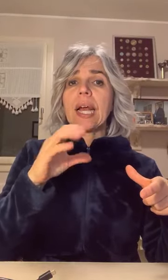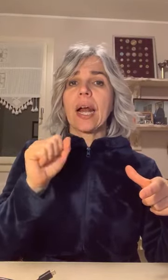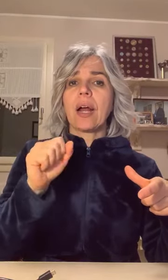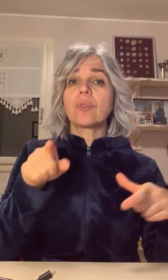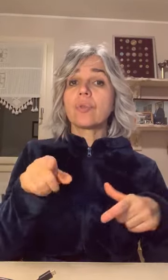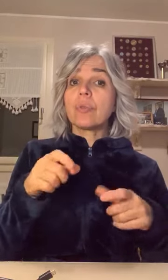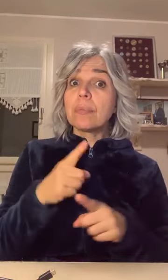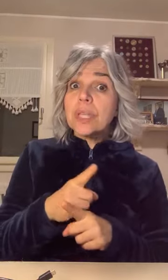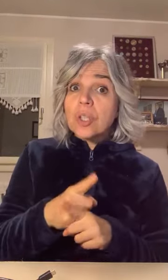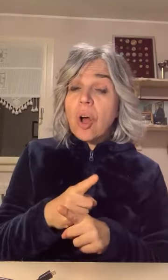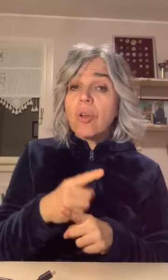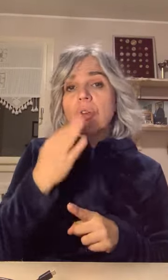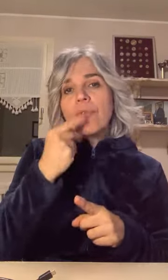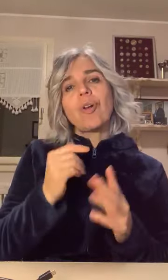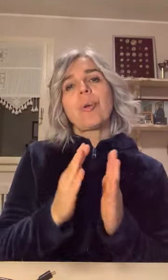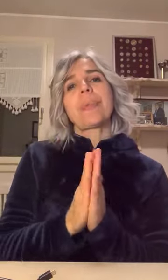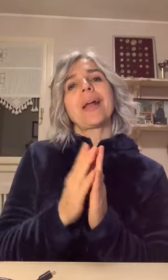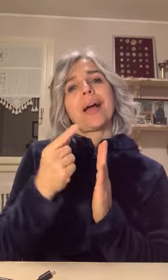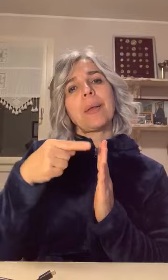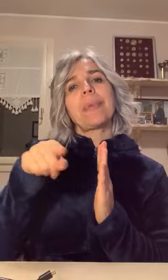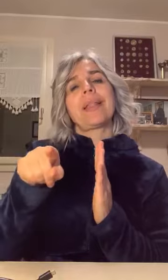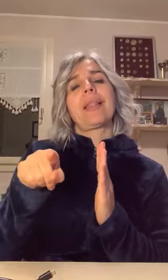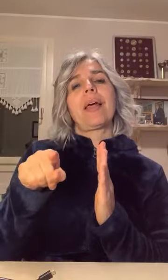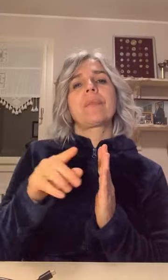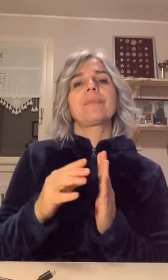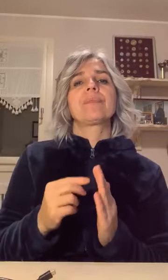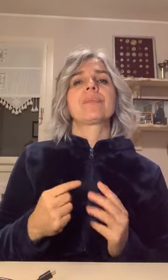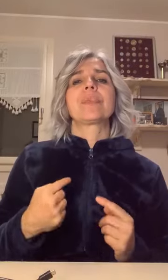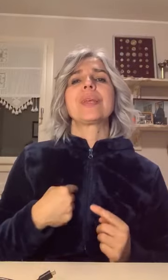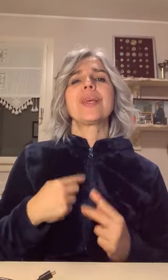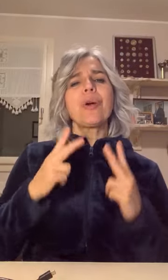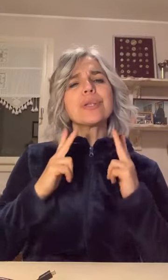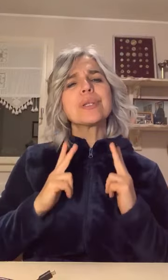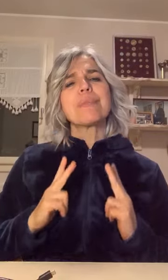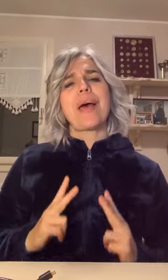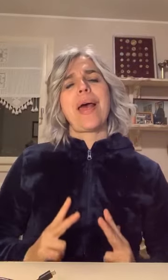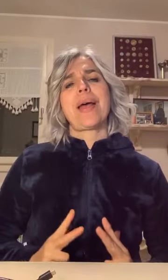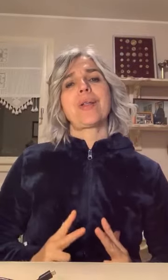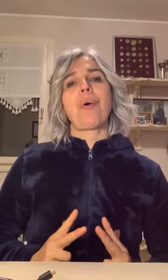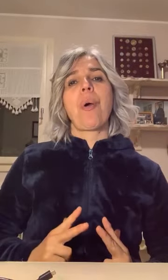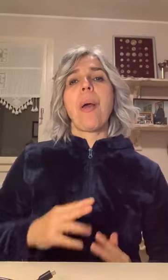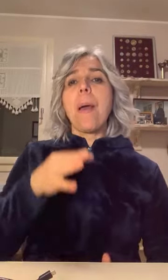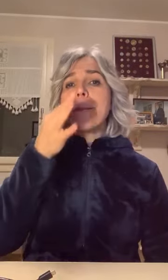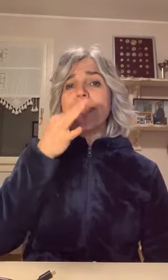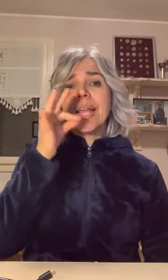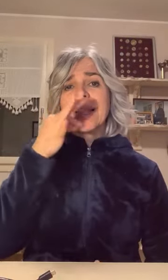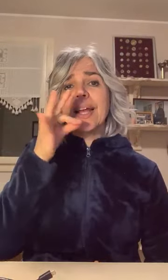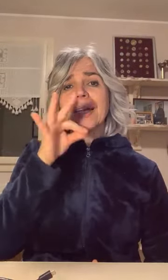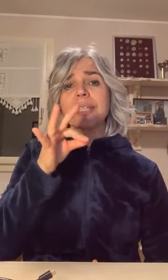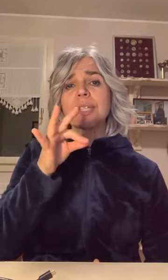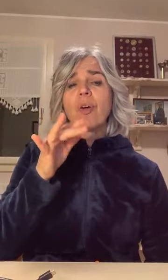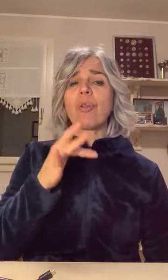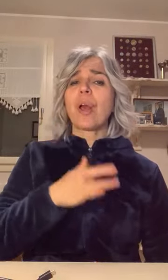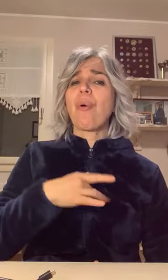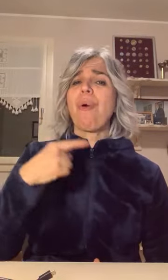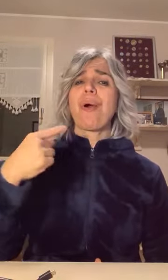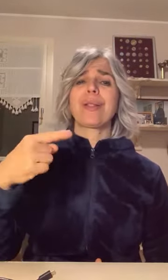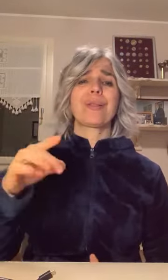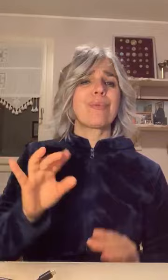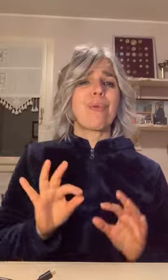questo messaggio possa raggiungere il tuo cuore, che lo Spirito Santo possa confermare questo messaggio nella tua vita. E